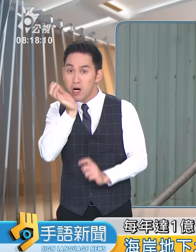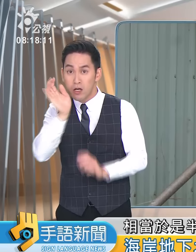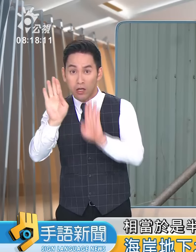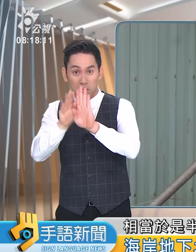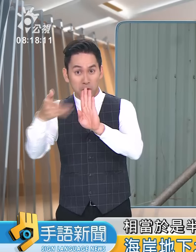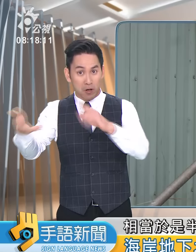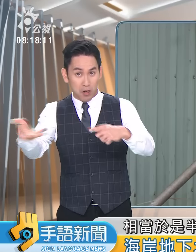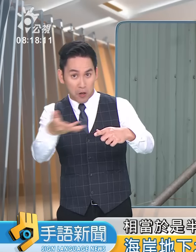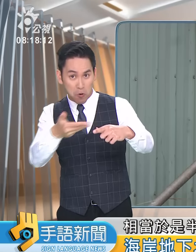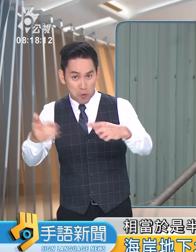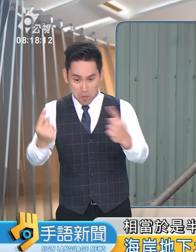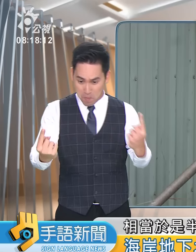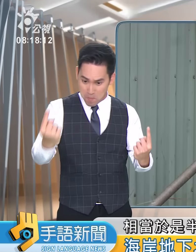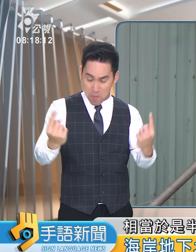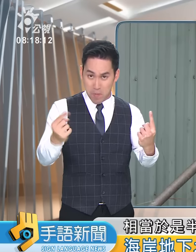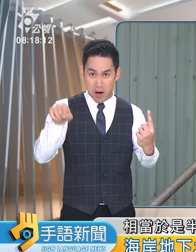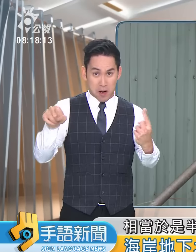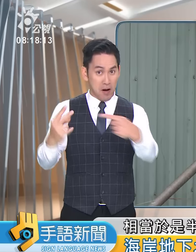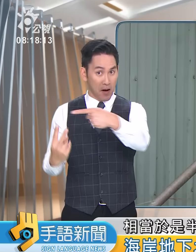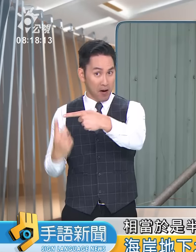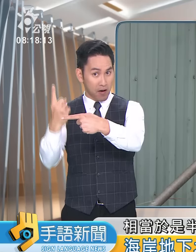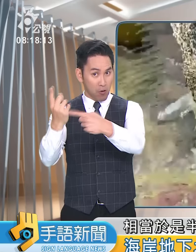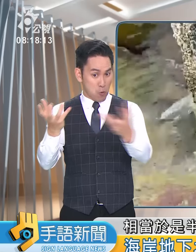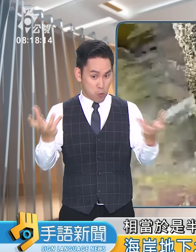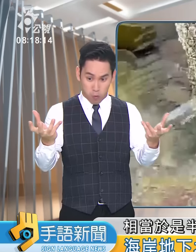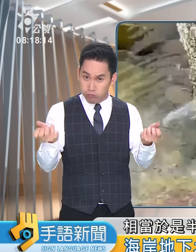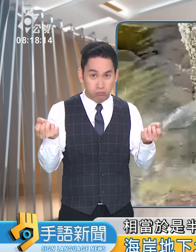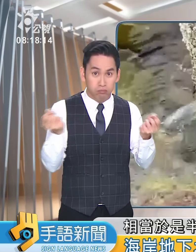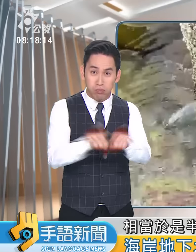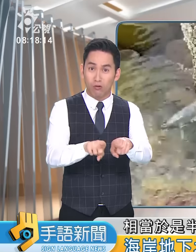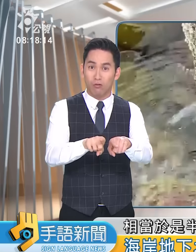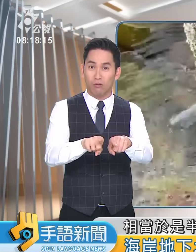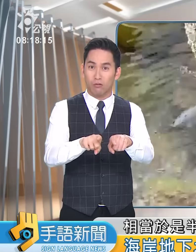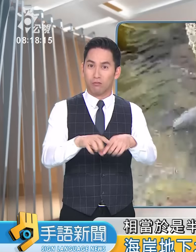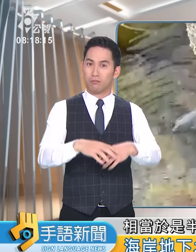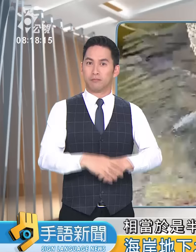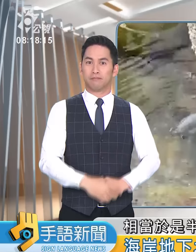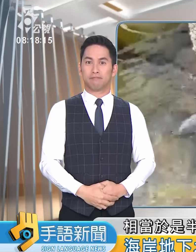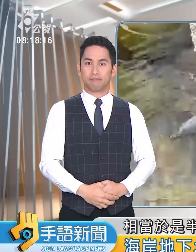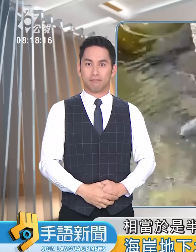相当于是半座石门水库的容量。